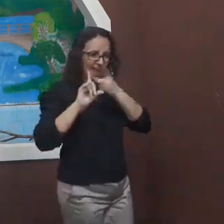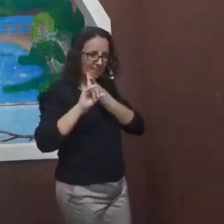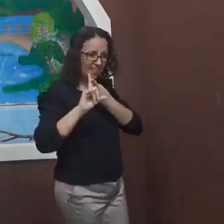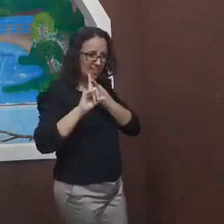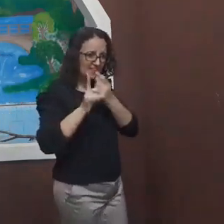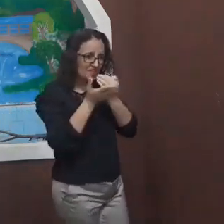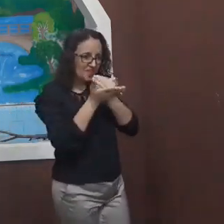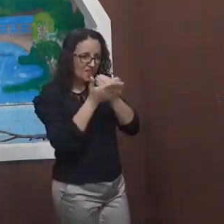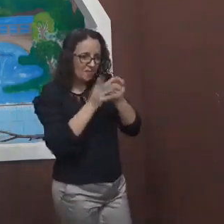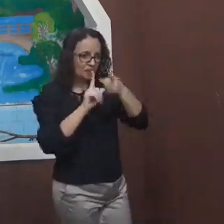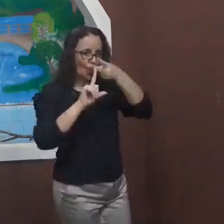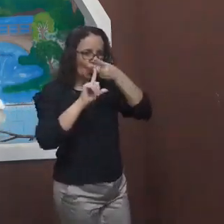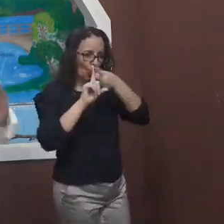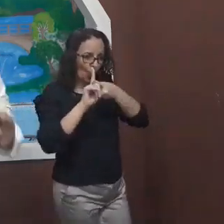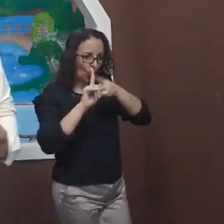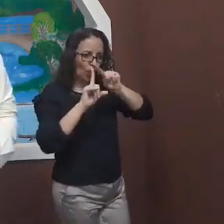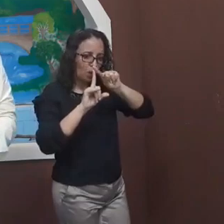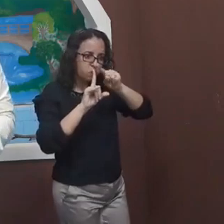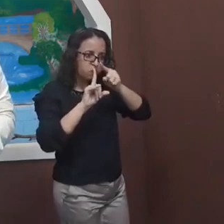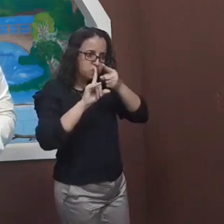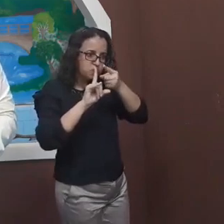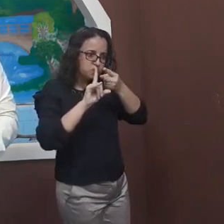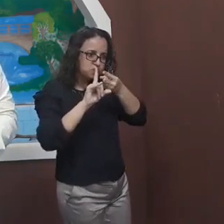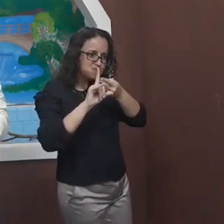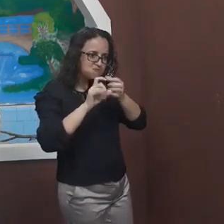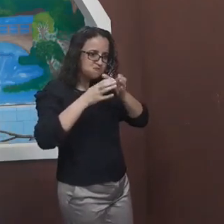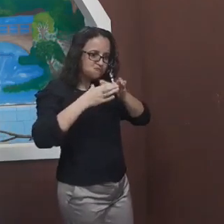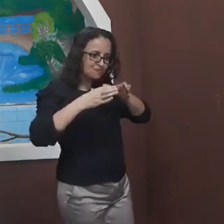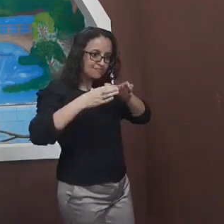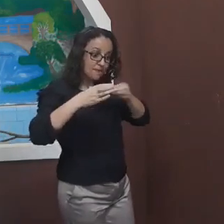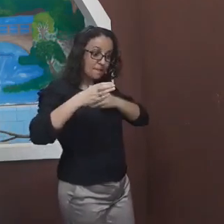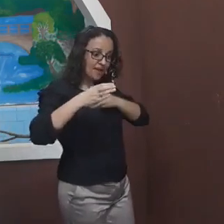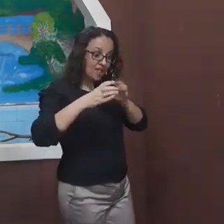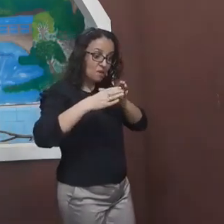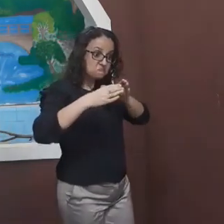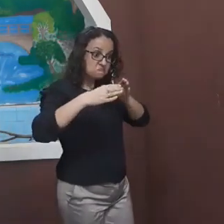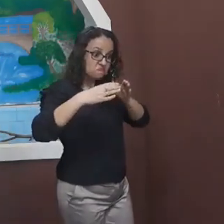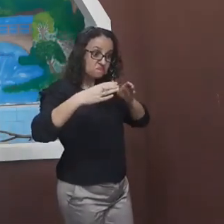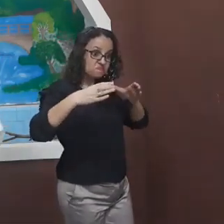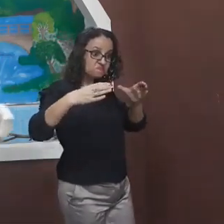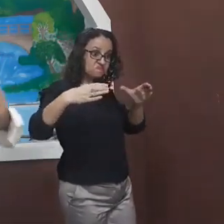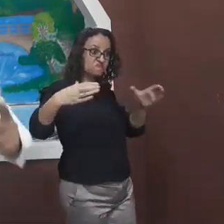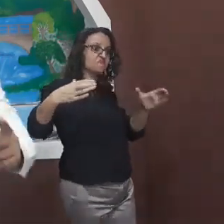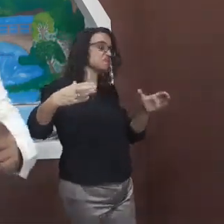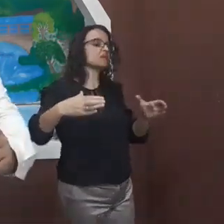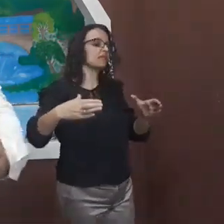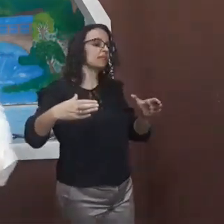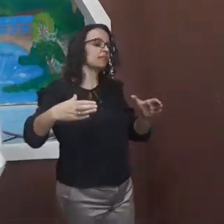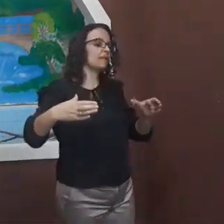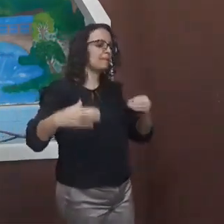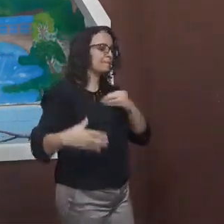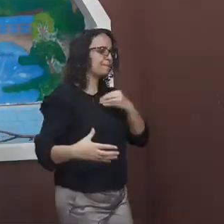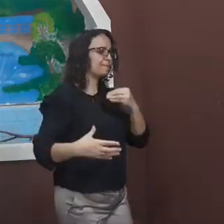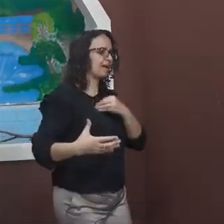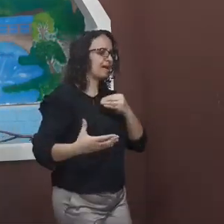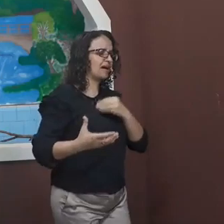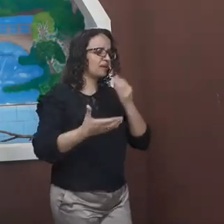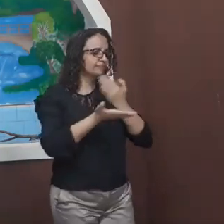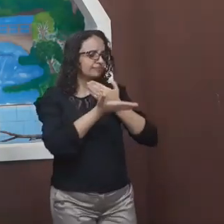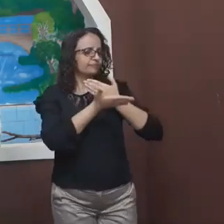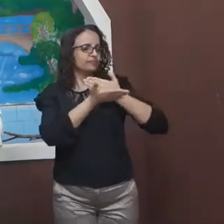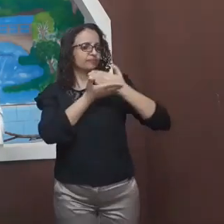processo. Gravidez o que? Um processo. Dá à luz o pecado. Então aí vem o pecado. E aquela